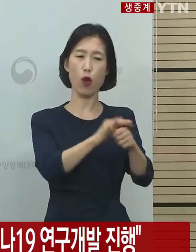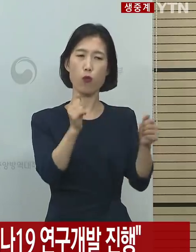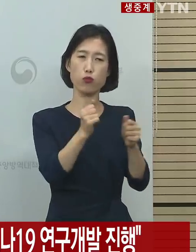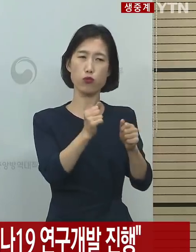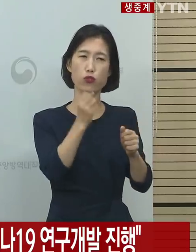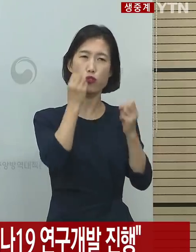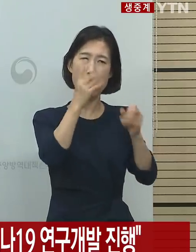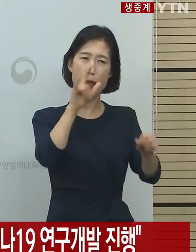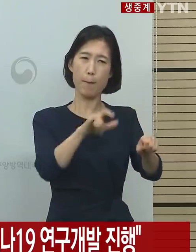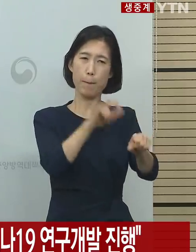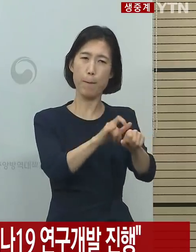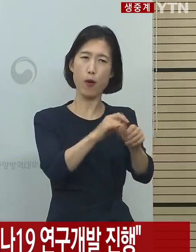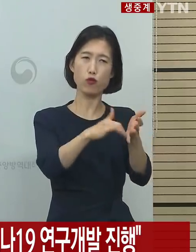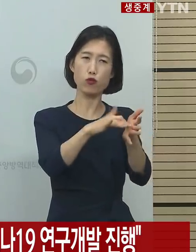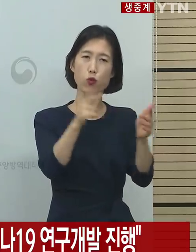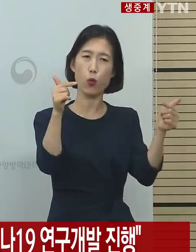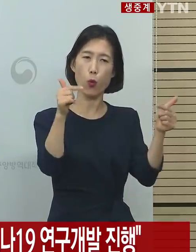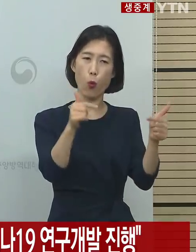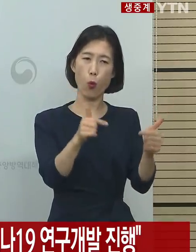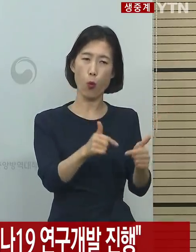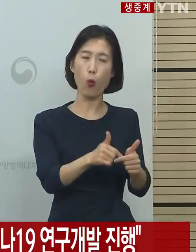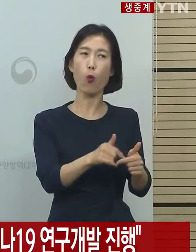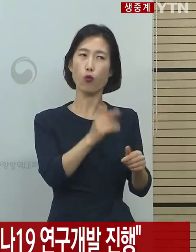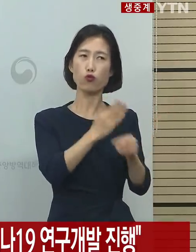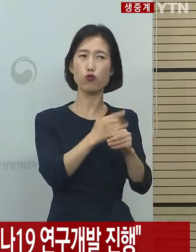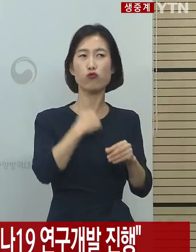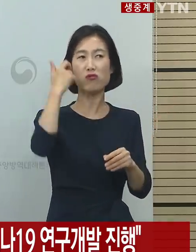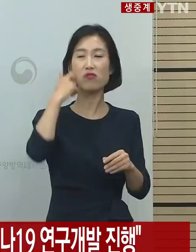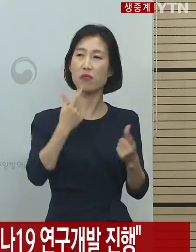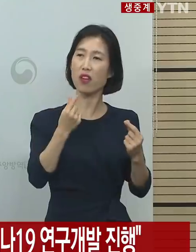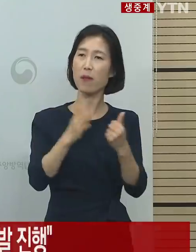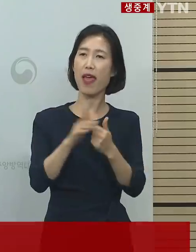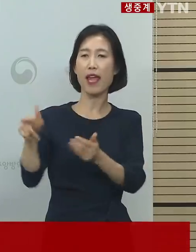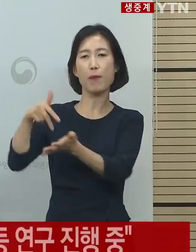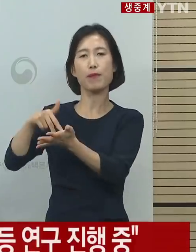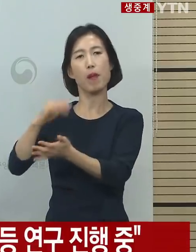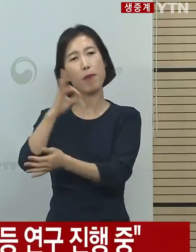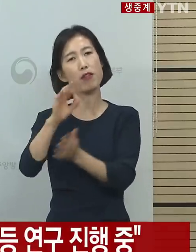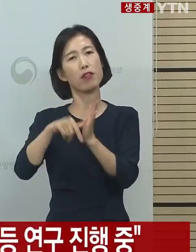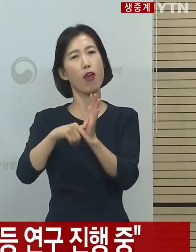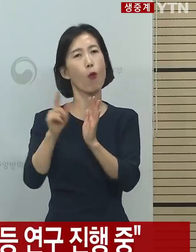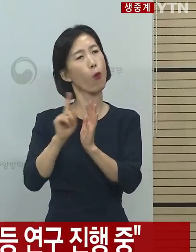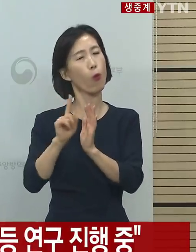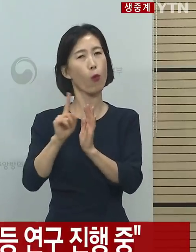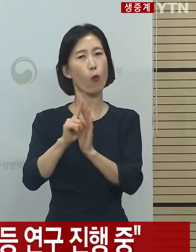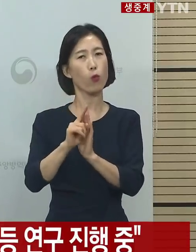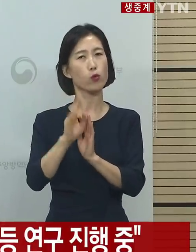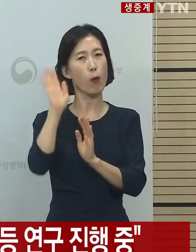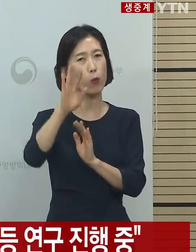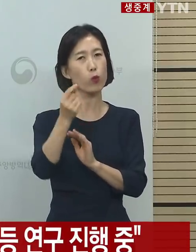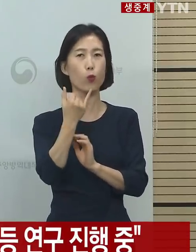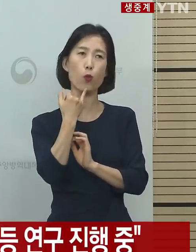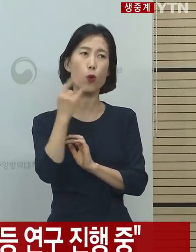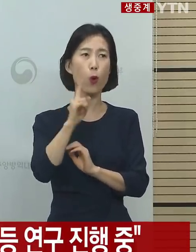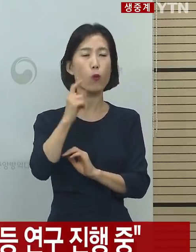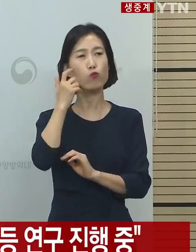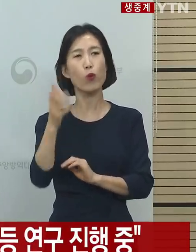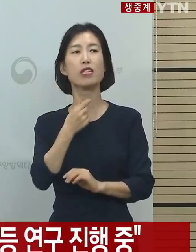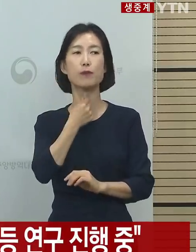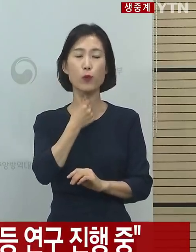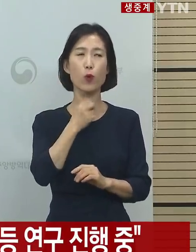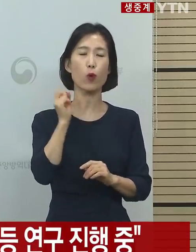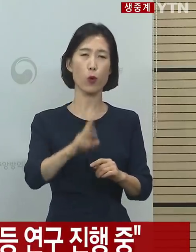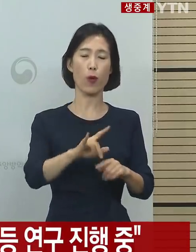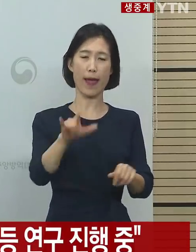줄어들고 있는데 이 양상을 어떻게 보고 계신지 좀 궁금하고요. 그리고 이 환자